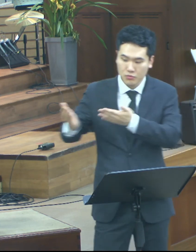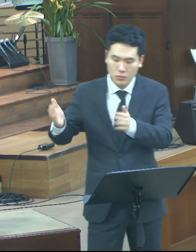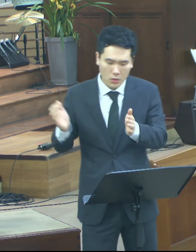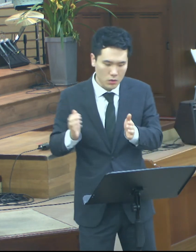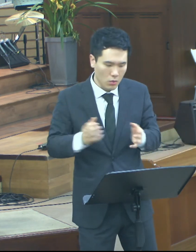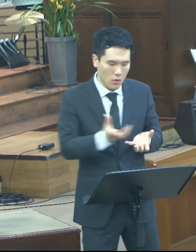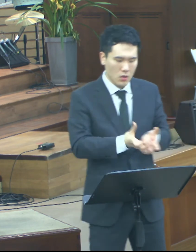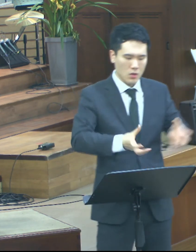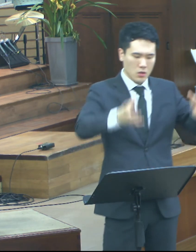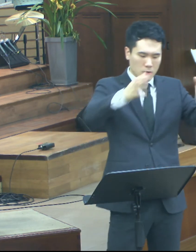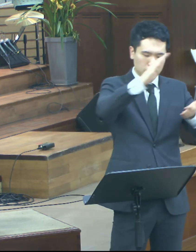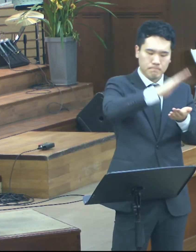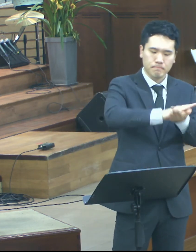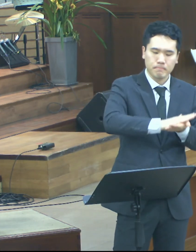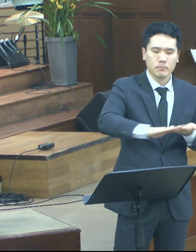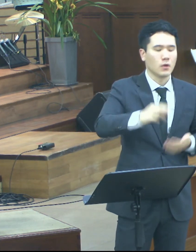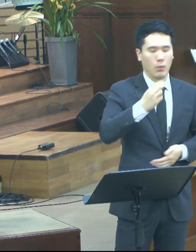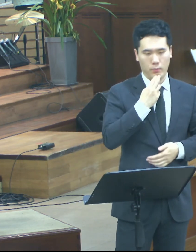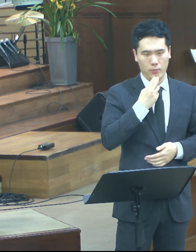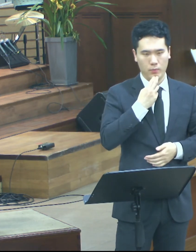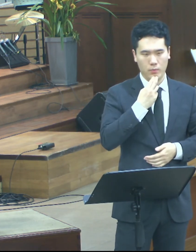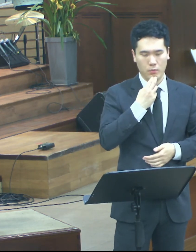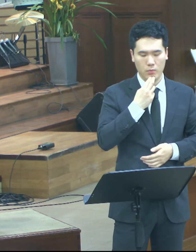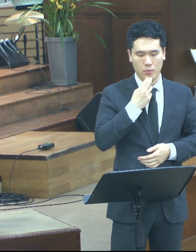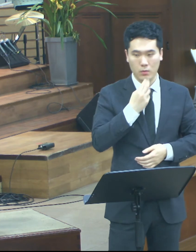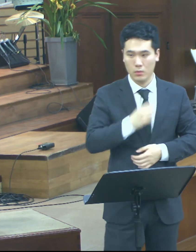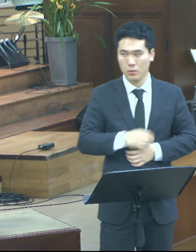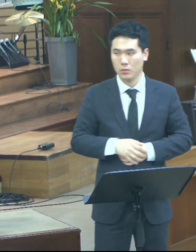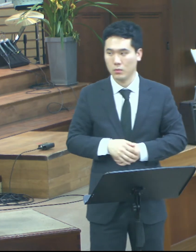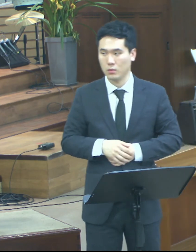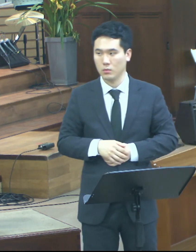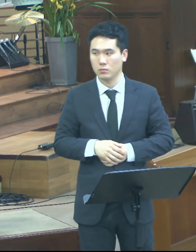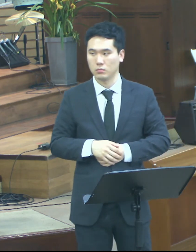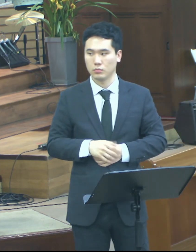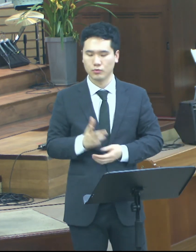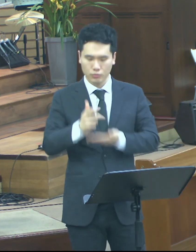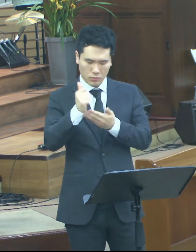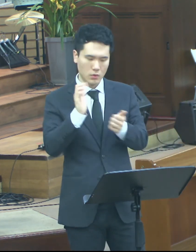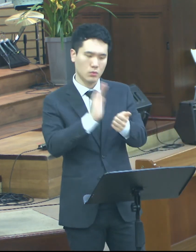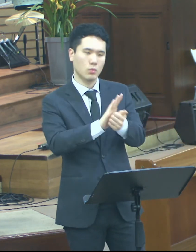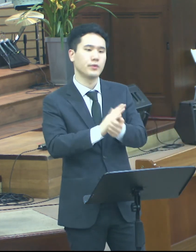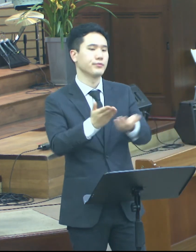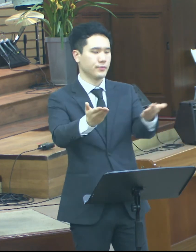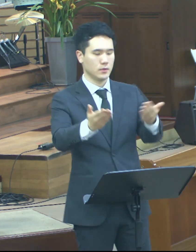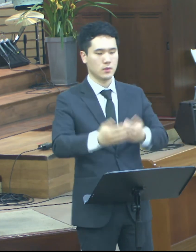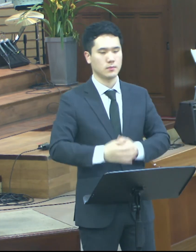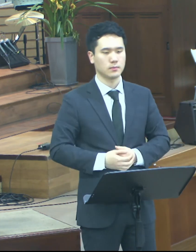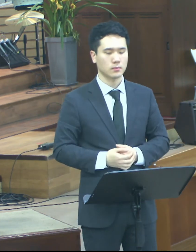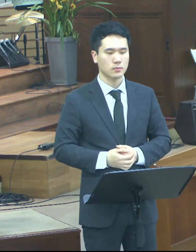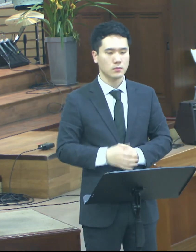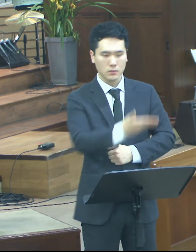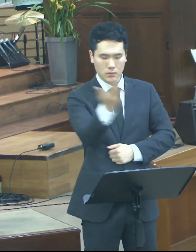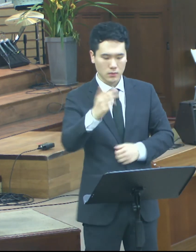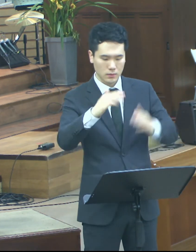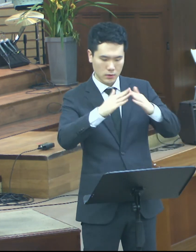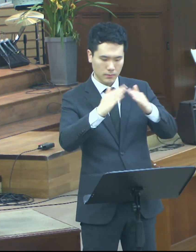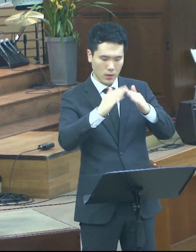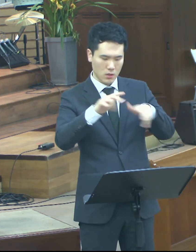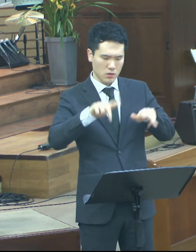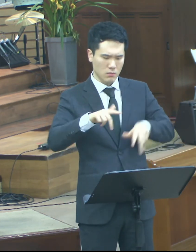그것 때문에 굶주리도록 주님이 하시겠어요? 주님이 도우신단 말이죠. 여러분 집에 지금 뭐 너무너무 적은 돈밖에